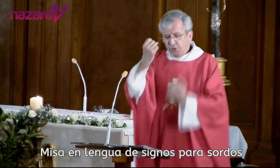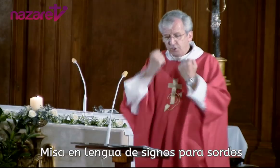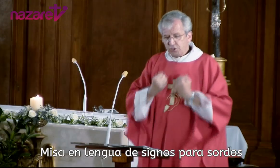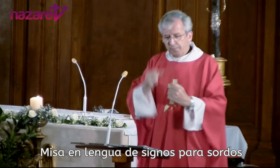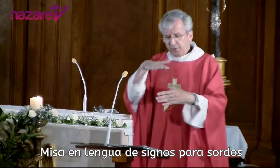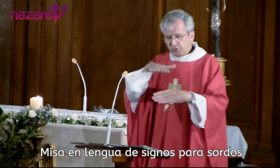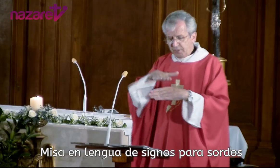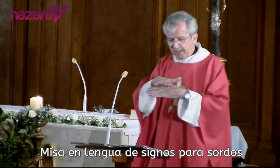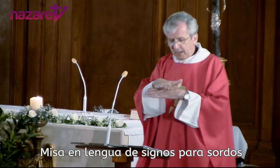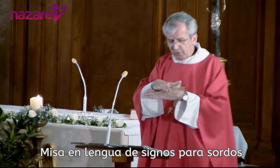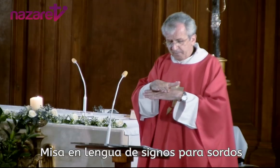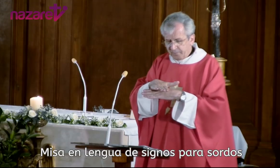Dios todopoderoso y eterno,